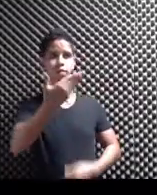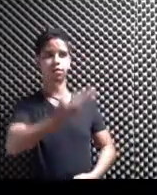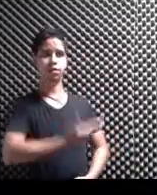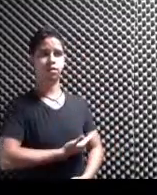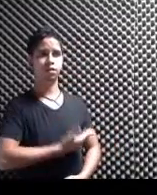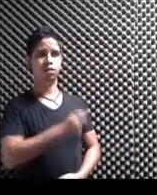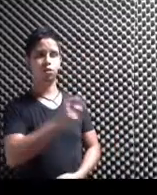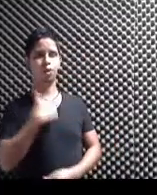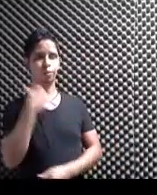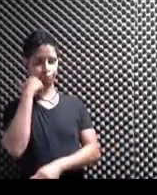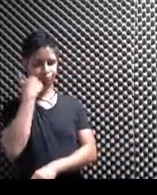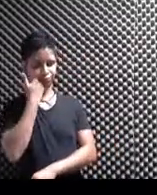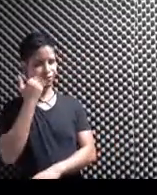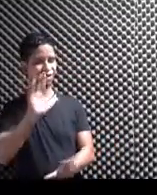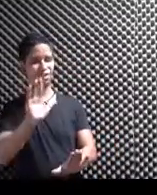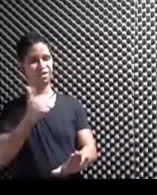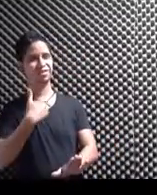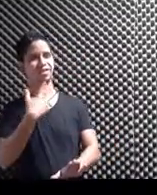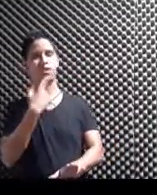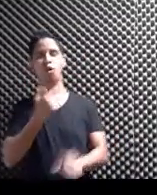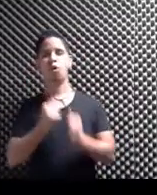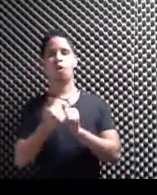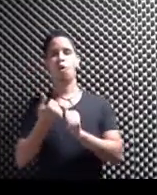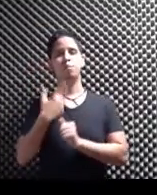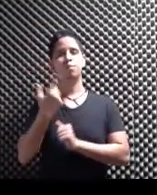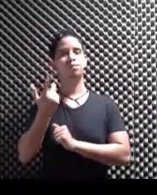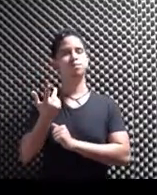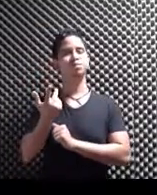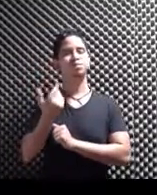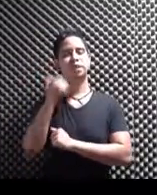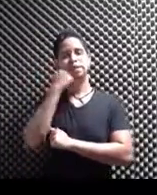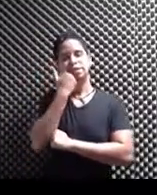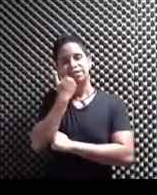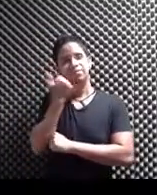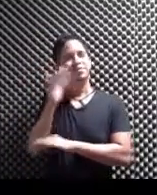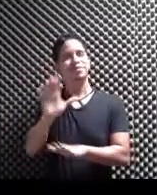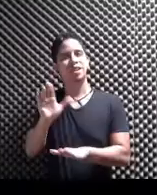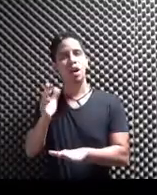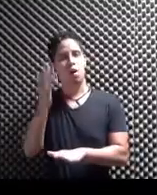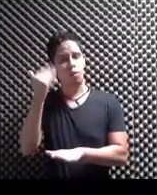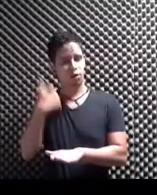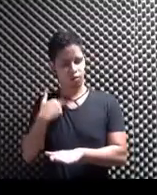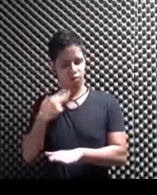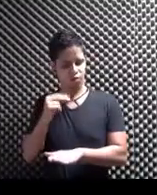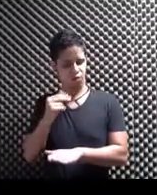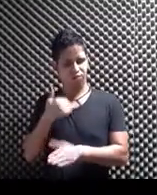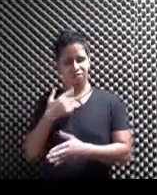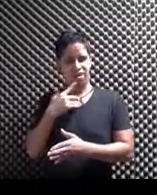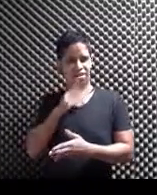presentas? No, yo que soy muy tímido. Por la timidez que me caracteriza. Sí, claro. Porque no me lo creen.